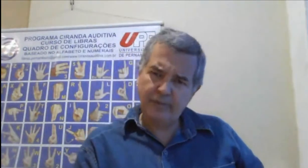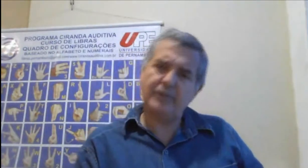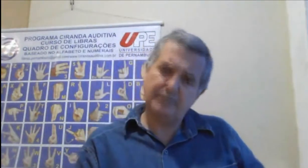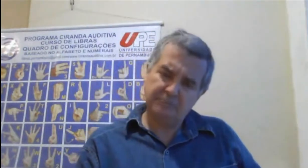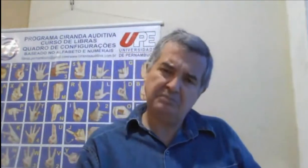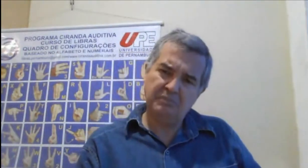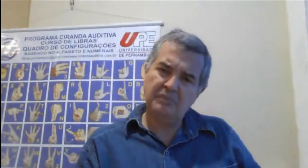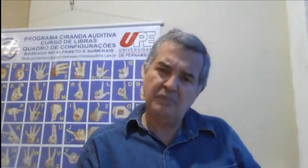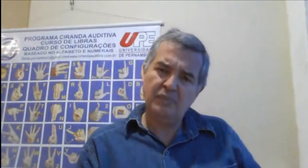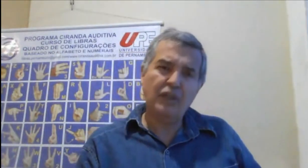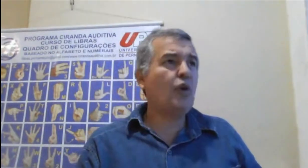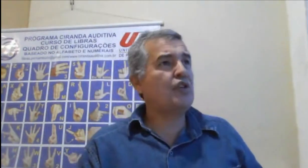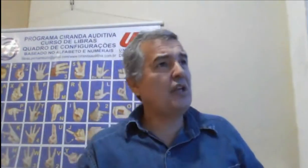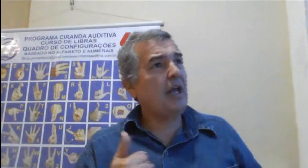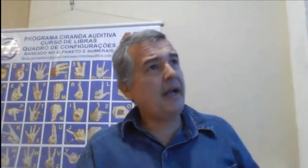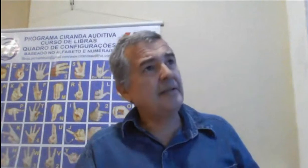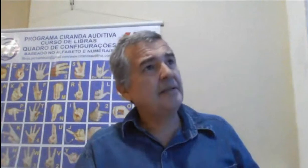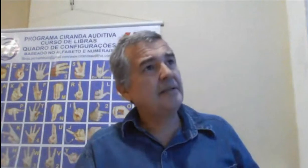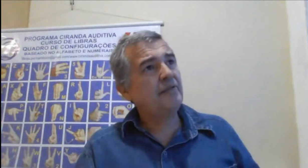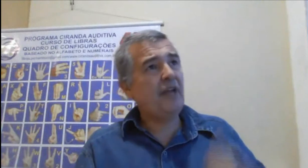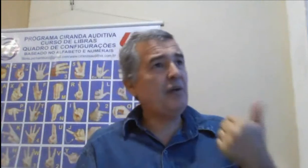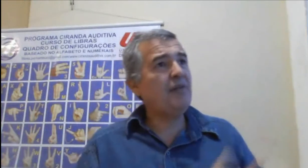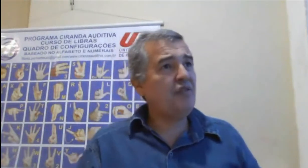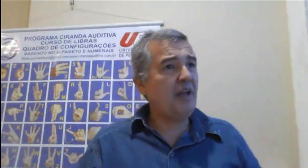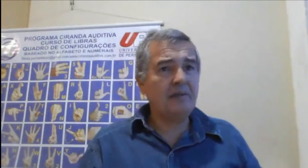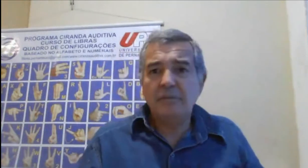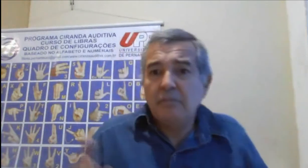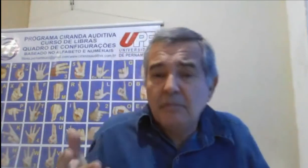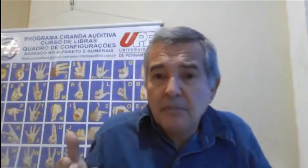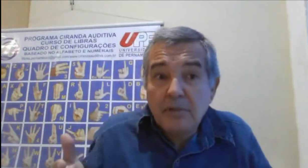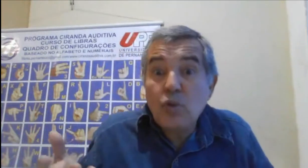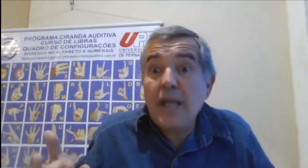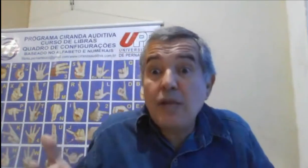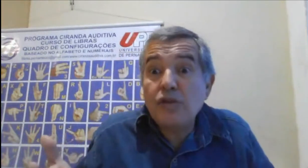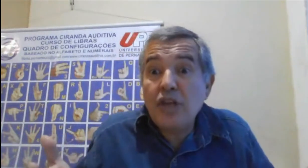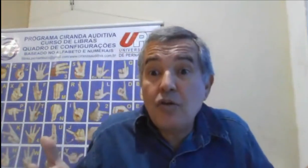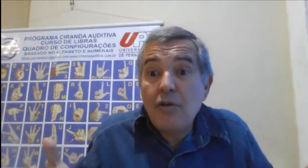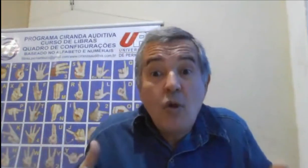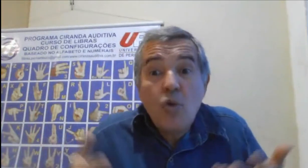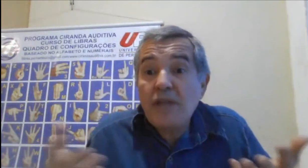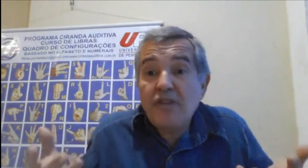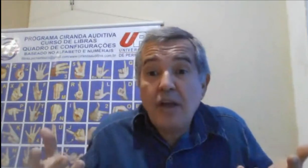periódica. Hidrogênio é H, ferro é Fe. E o que é hidrogênio? O que é ferro?